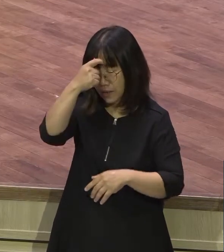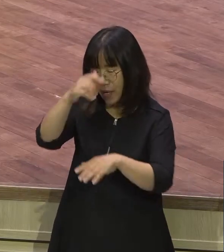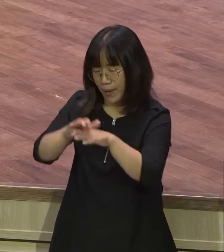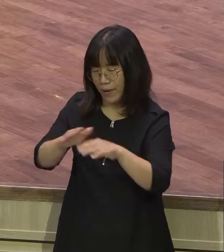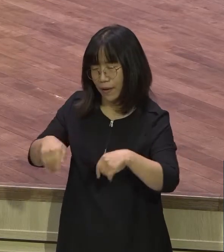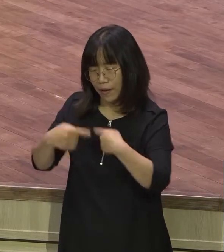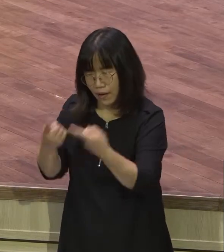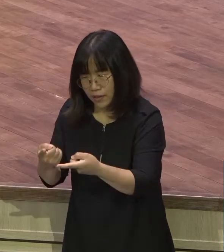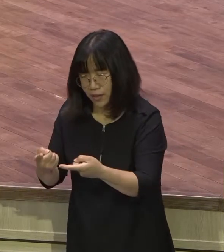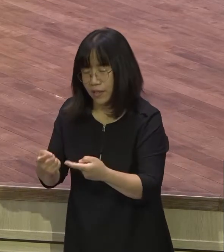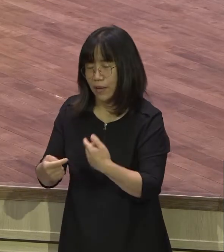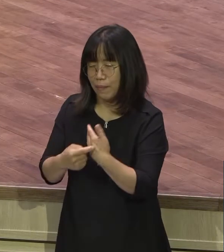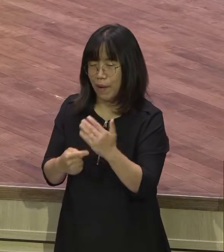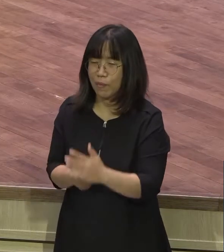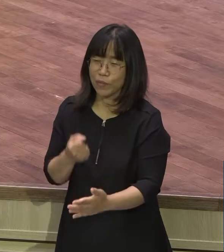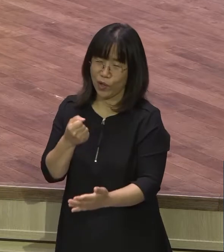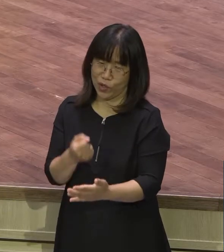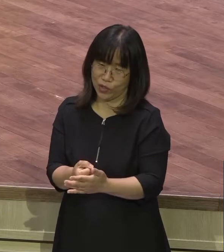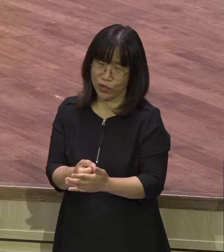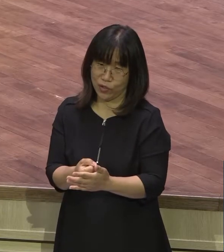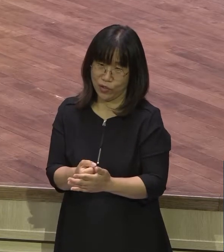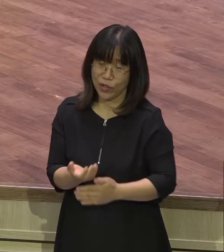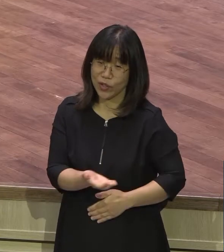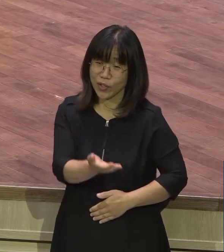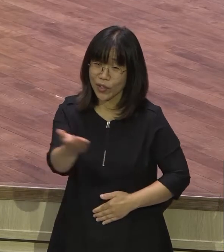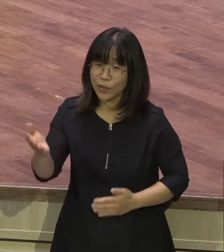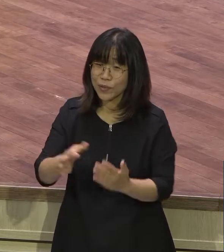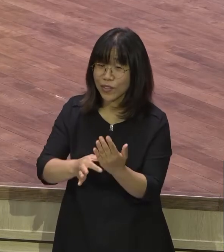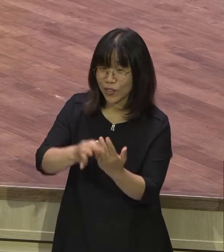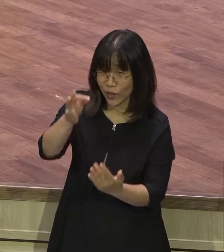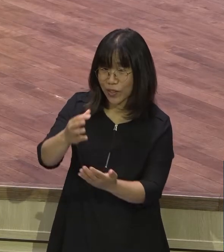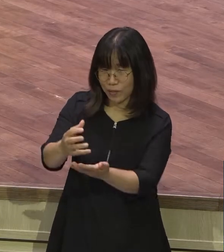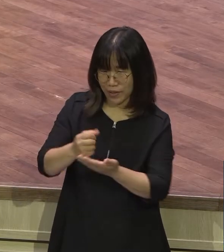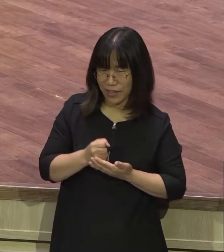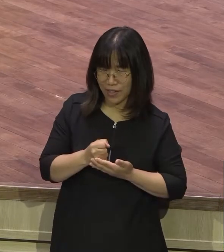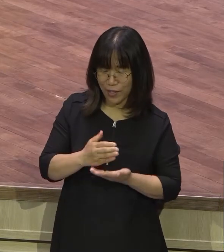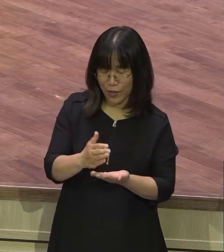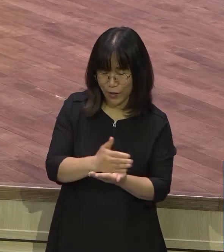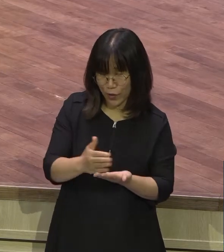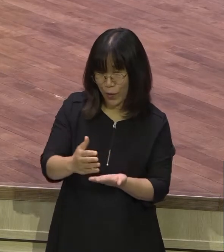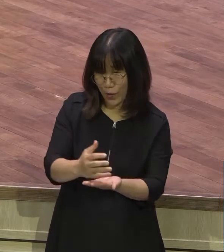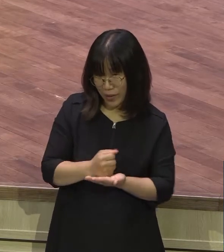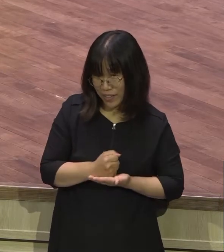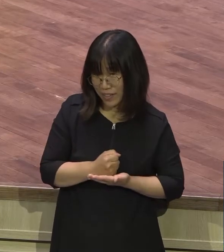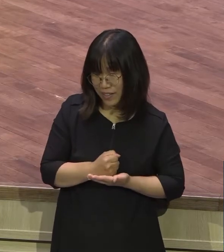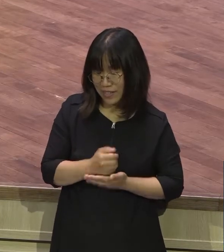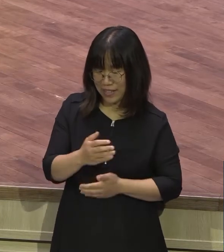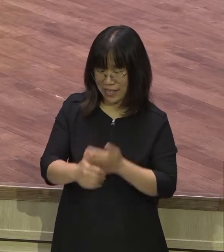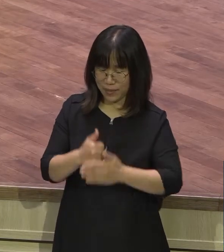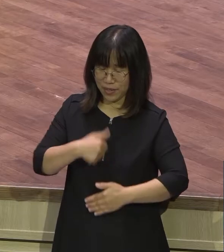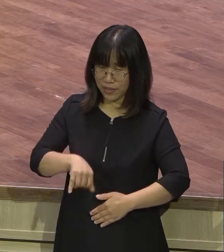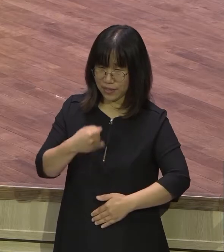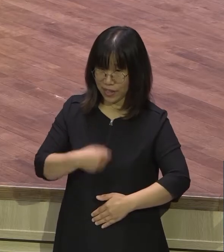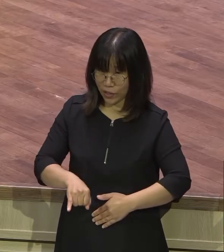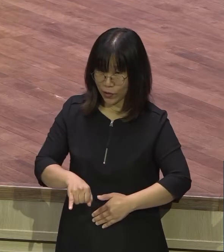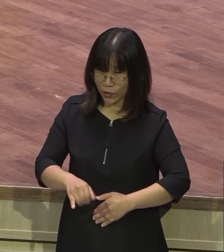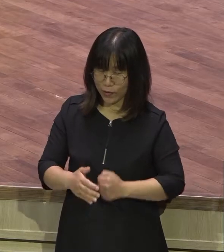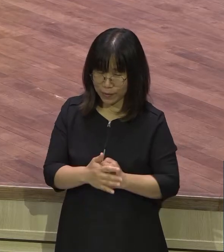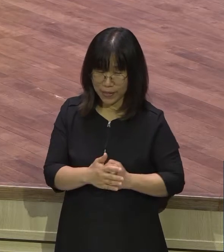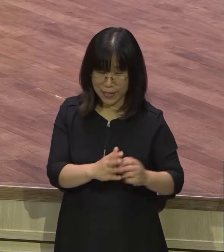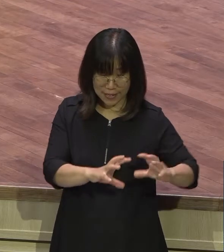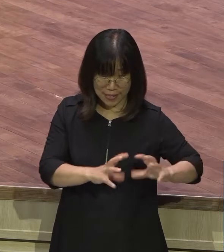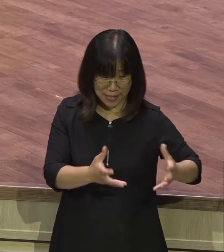우선순위잖아요. 여러분들은 선택된 분이라 구별된 분이라 여러분은 하나님의 자녀라 세상일을